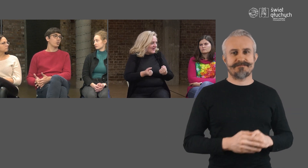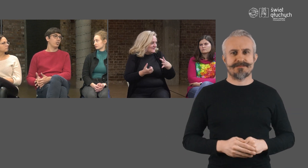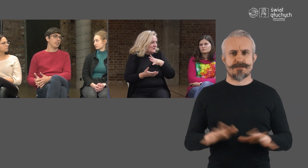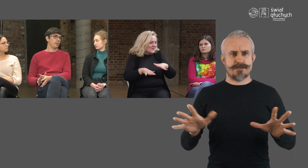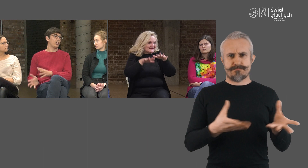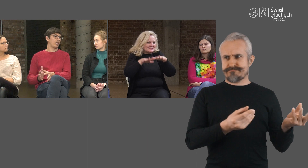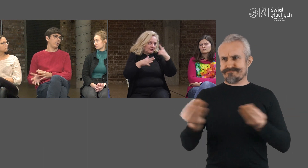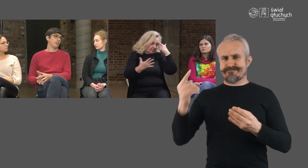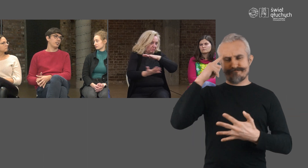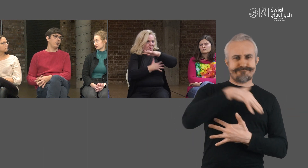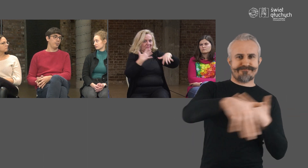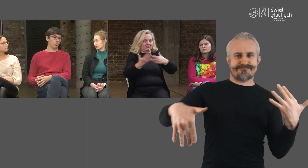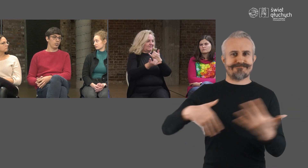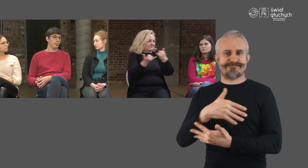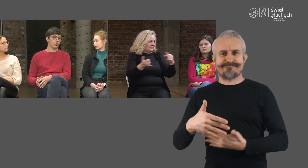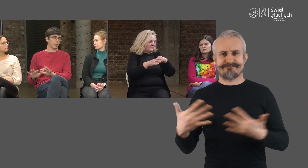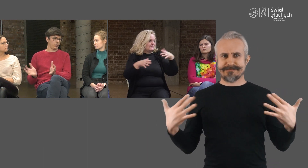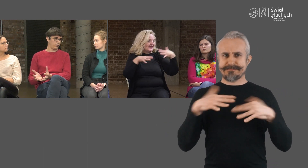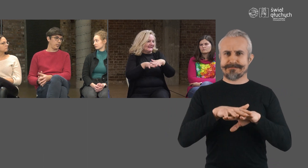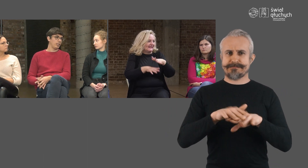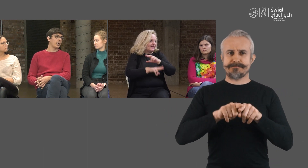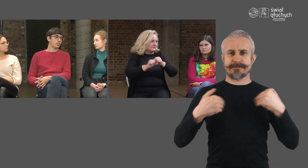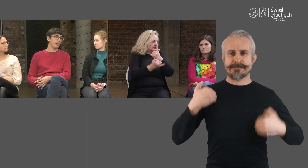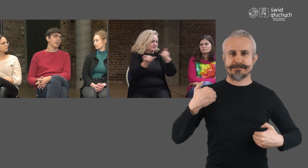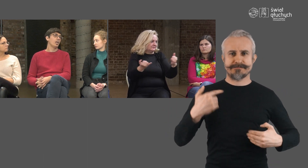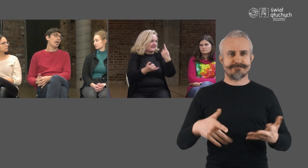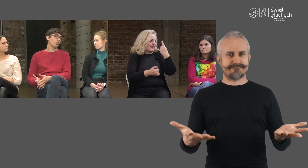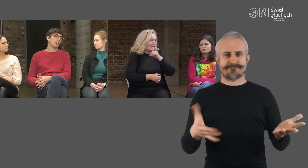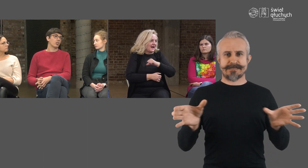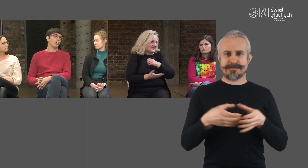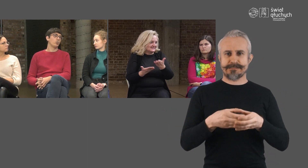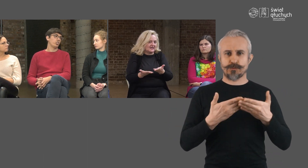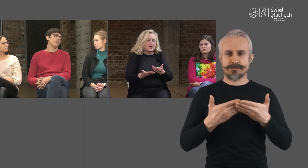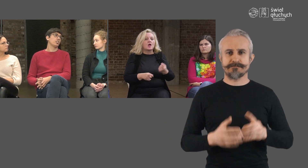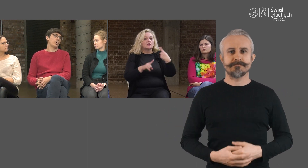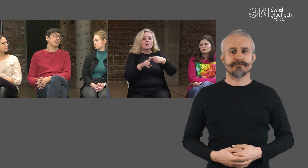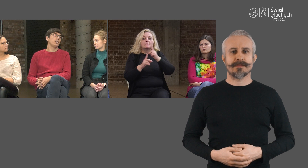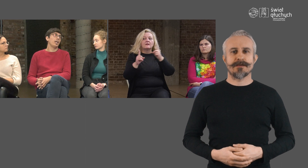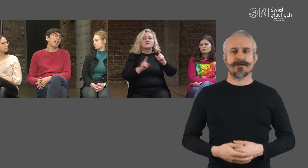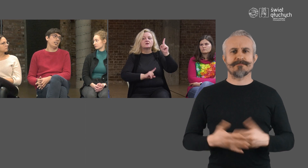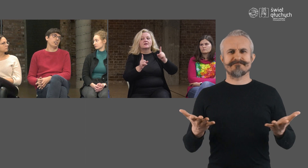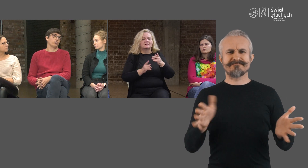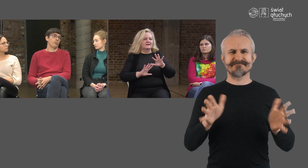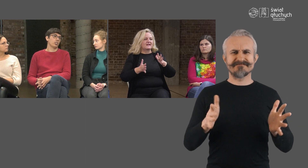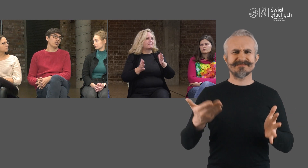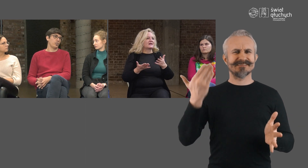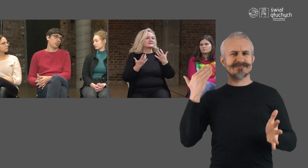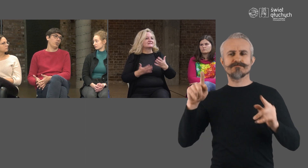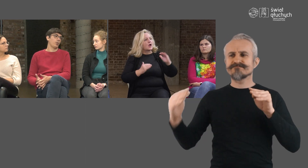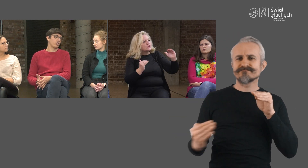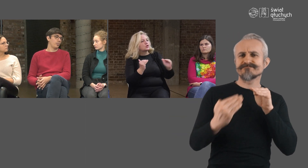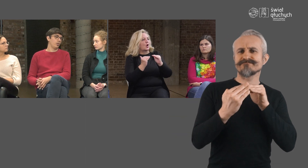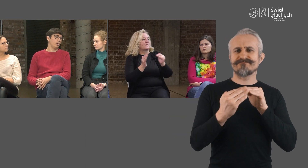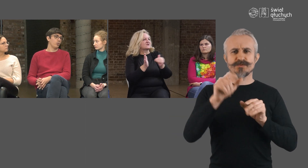za dużo, jest mieszanek, jest niepełnosprawnych w jej klasie. A co dodatkowo, nauczyciele czasem niechętnie chcą się